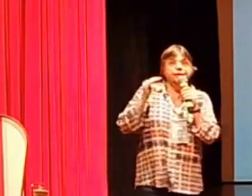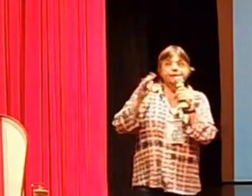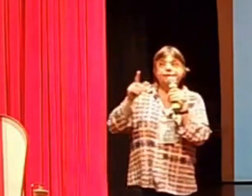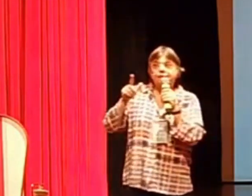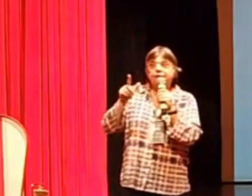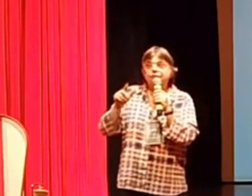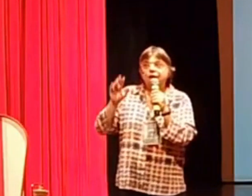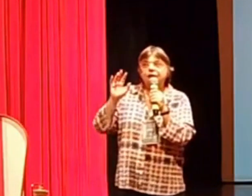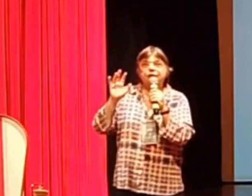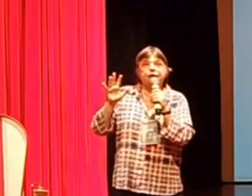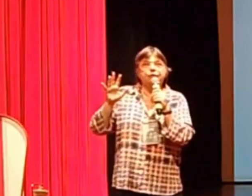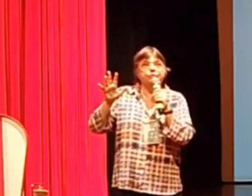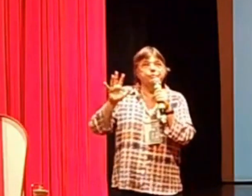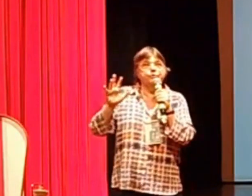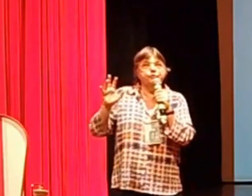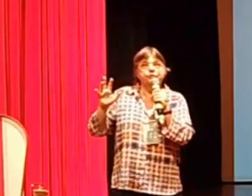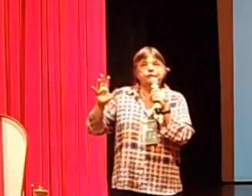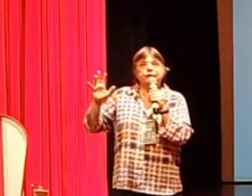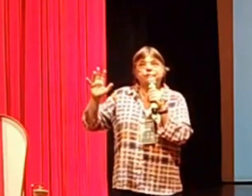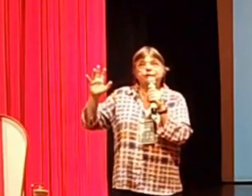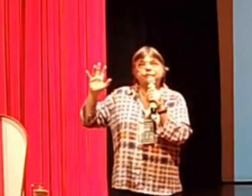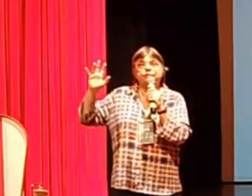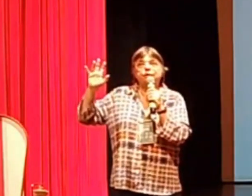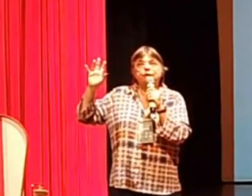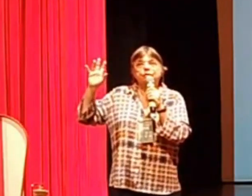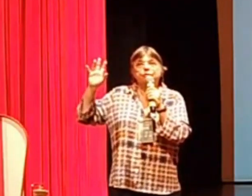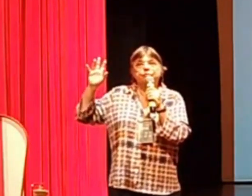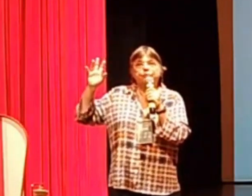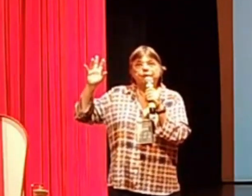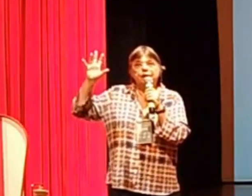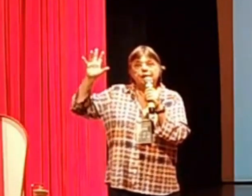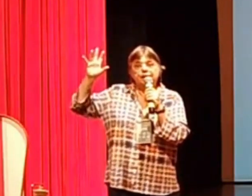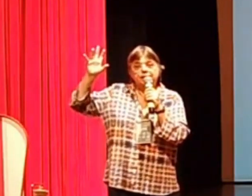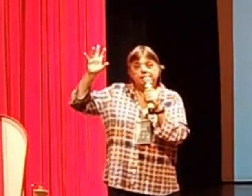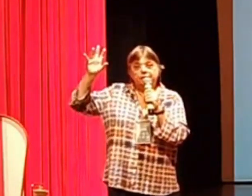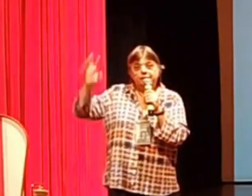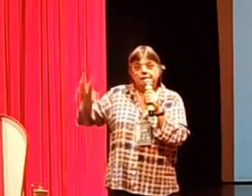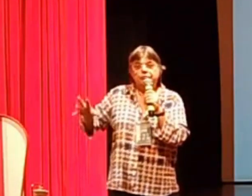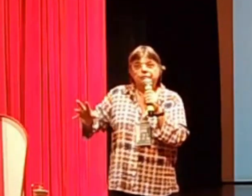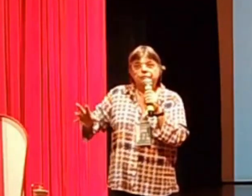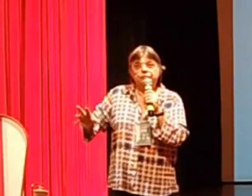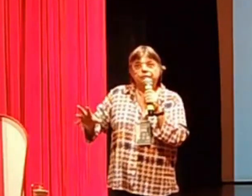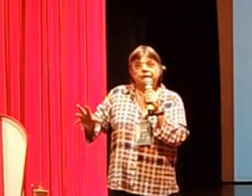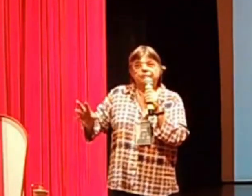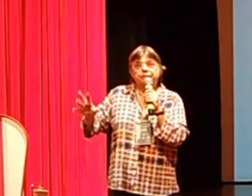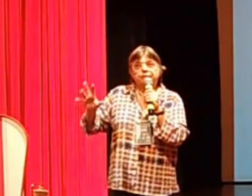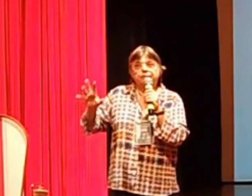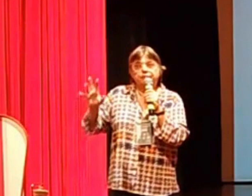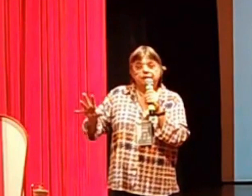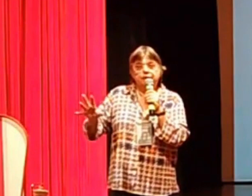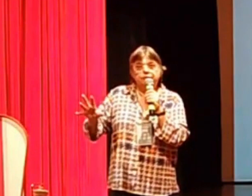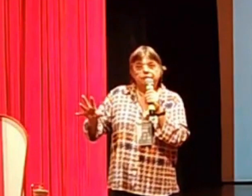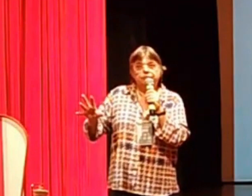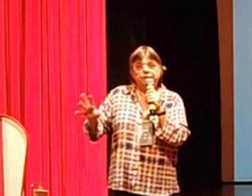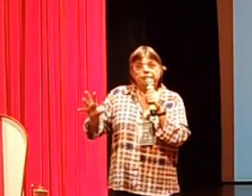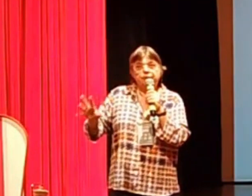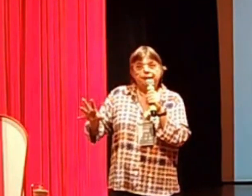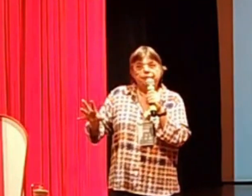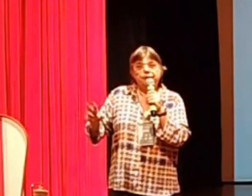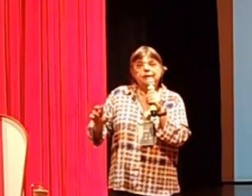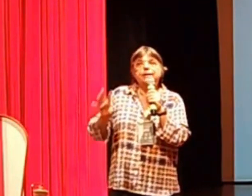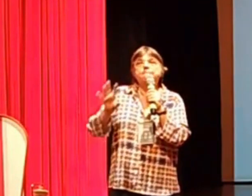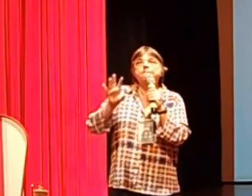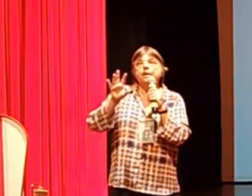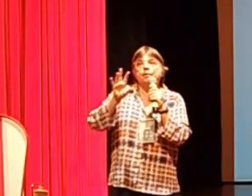é interessante, e aí, olha, o grupo de fisioterapeutas era necessário fazer fisioterapia com né,